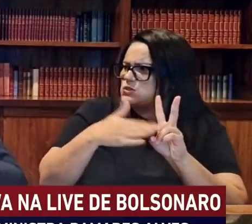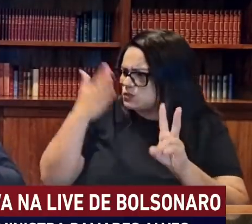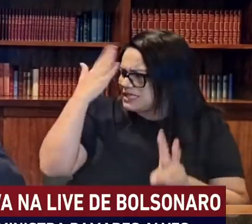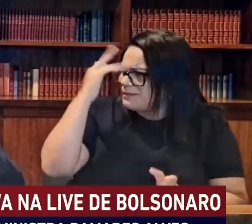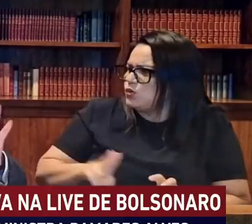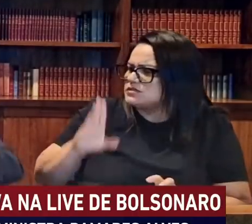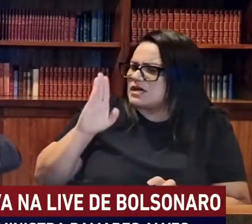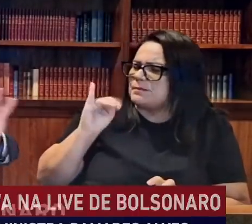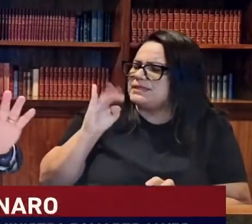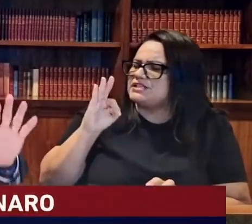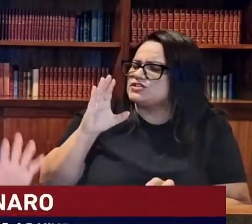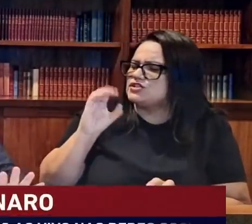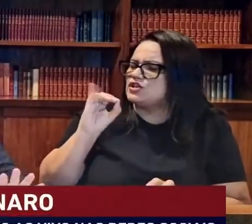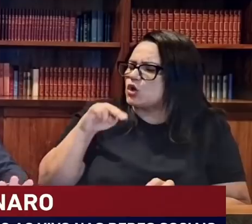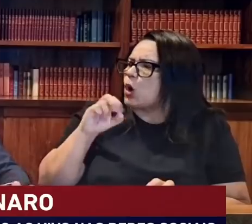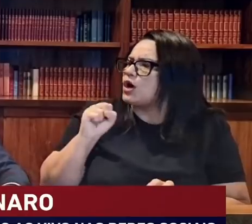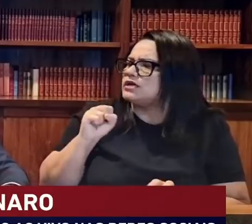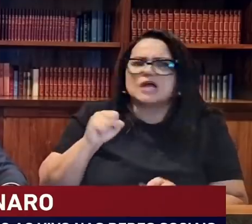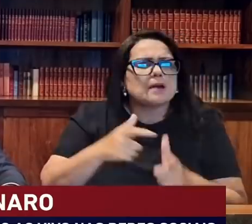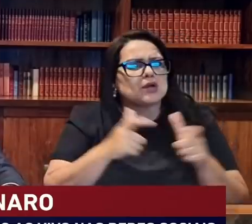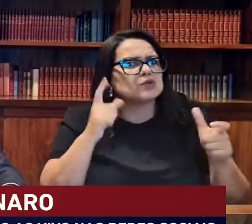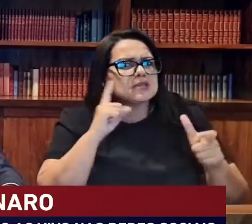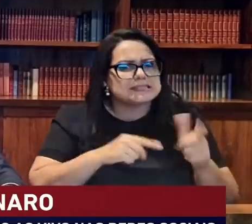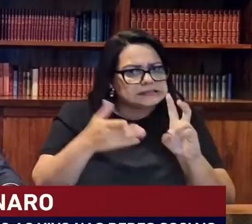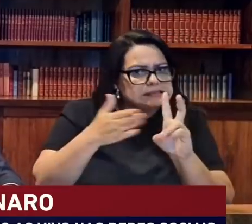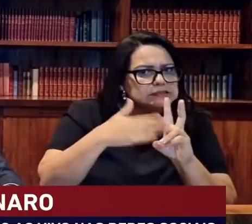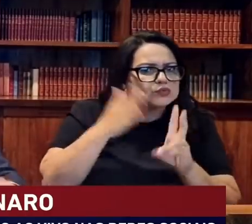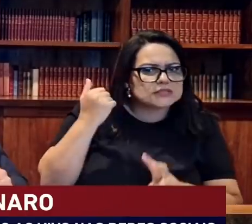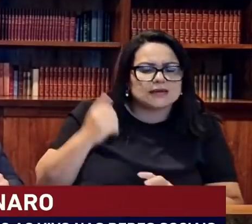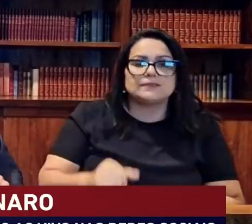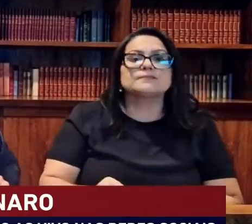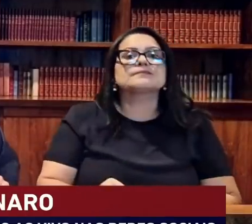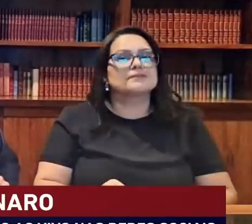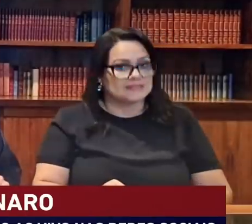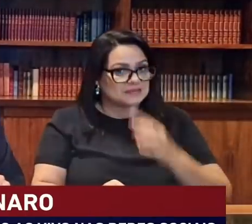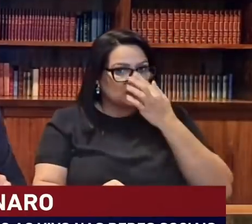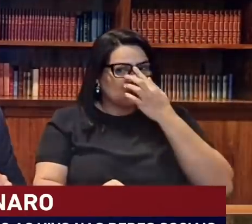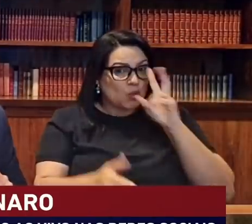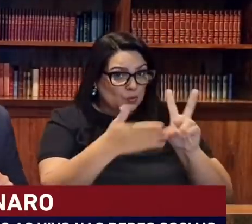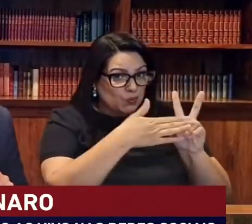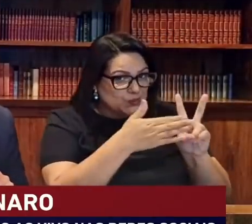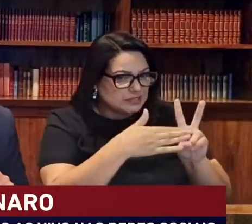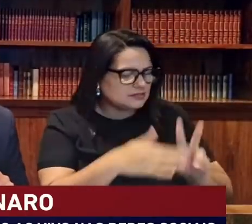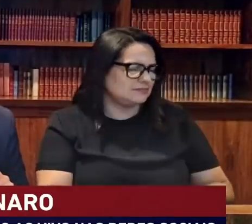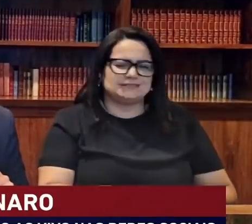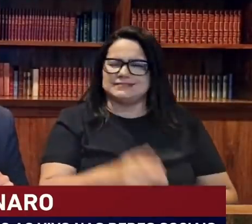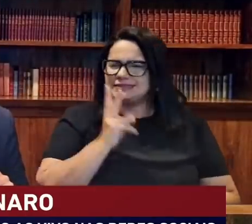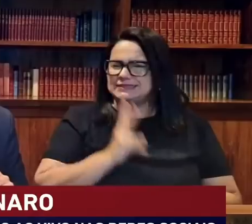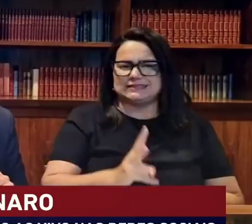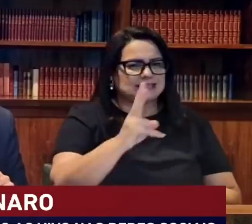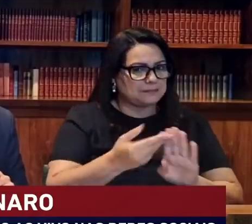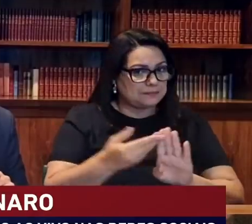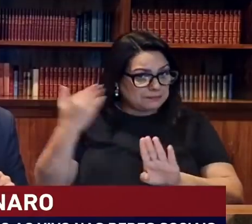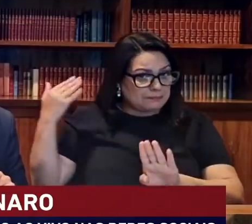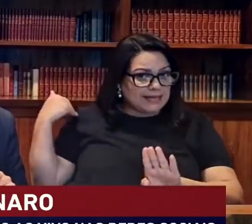sei o que é Bitcoin, presidente. Acho que a Moreira está mexendo, não sabe. Mas vamos lá. Presidente, o que você descobriu lá? A pauta indígena, presidente, ela sempre foi usada também